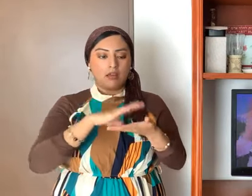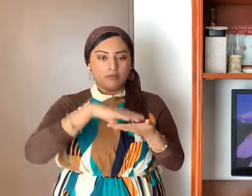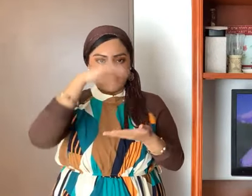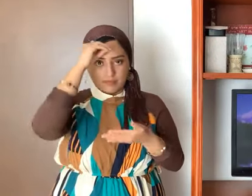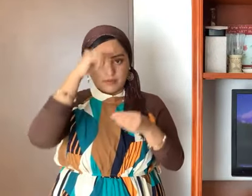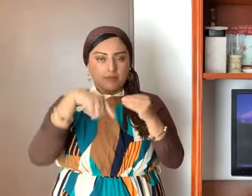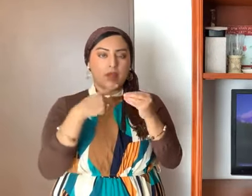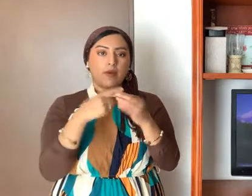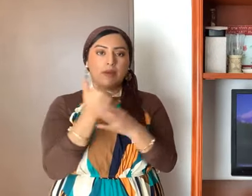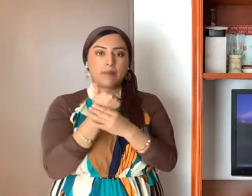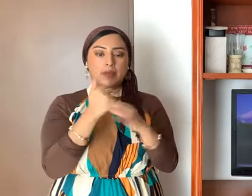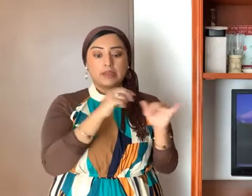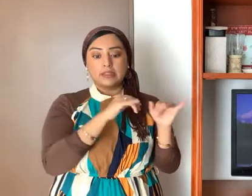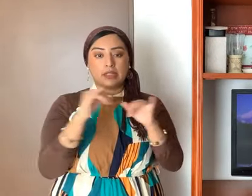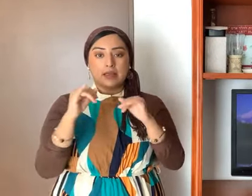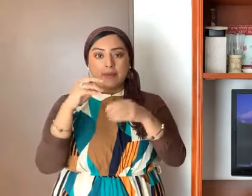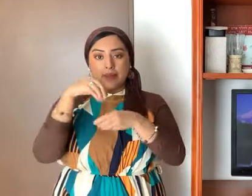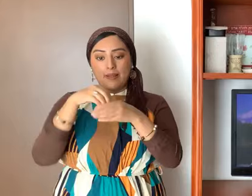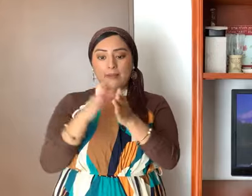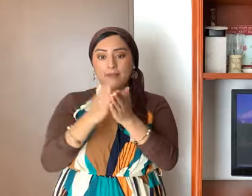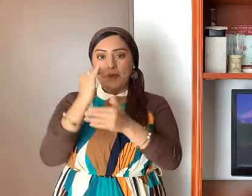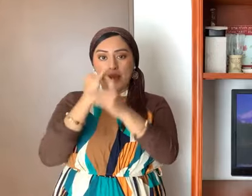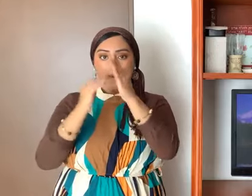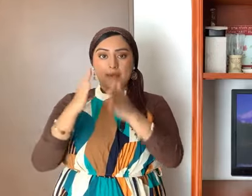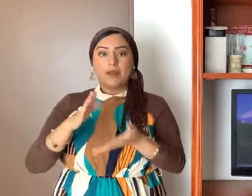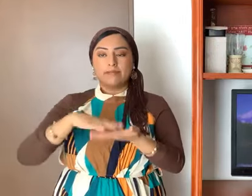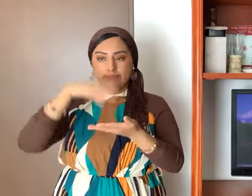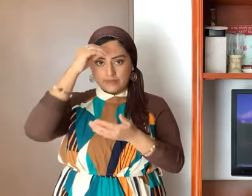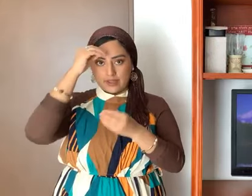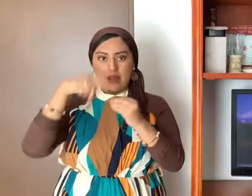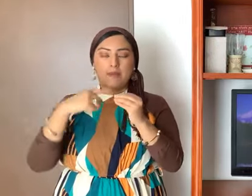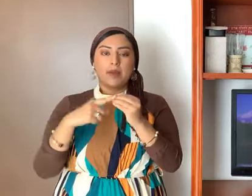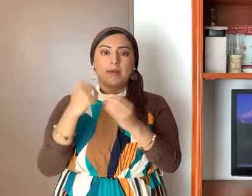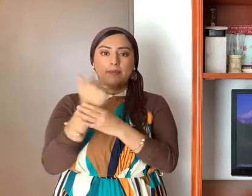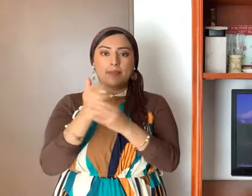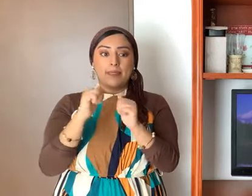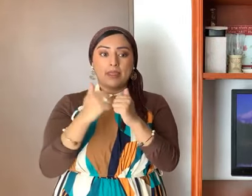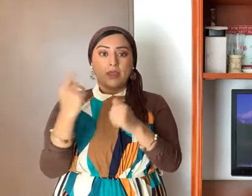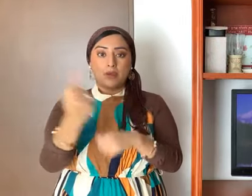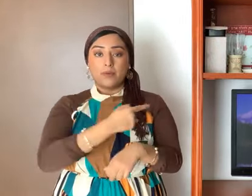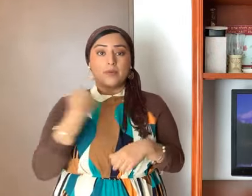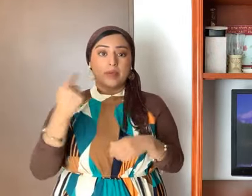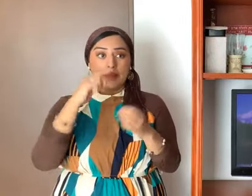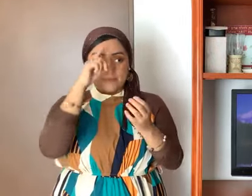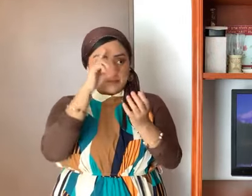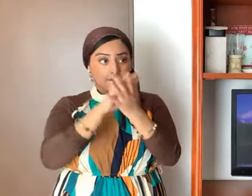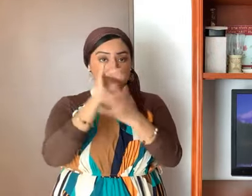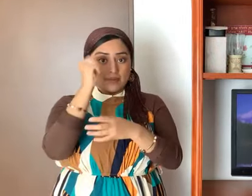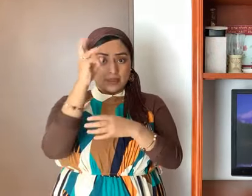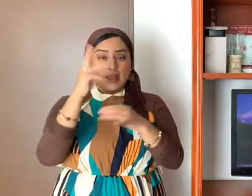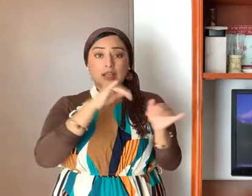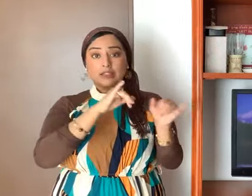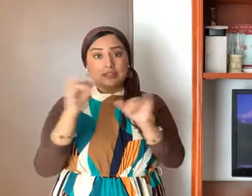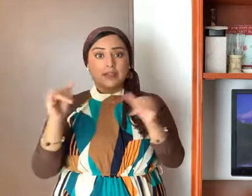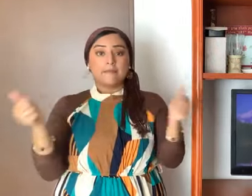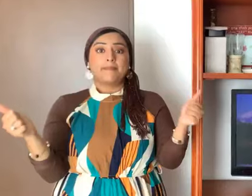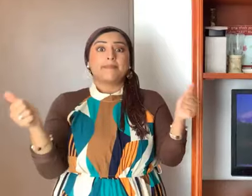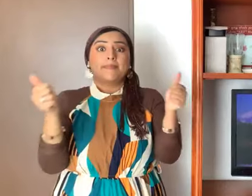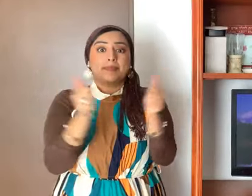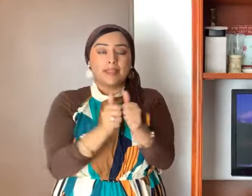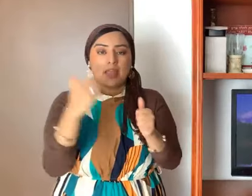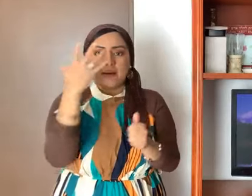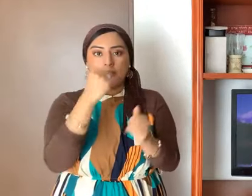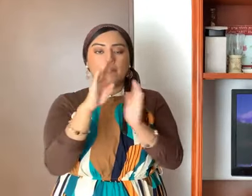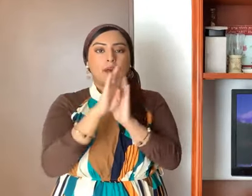Abraham, y también en el libro de Isaías sobre Abraham. Y como nosotros somos mesiánicos, también vamos a incluir